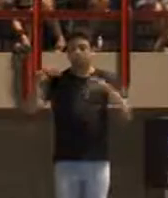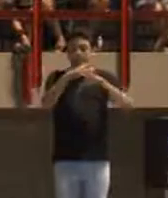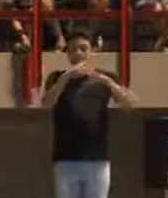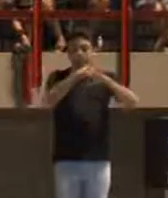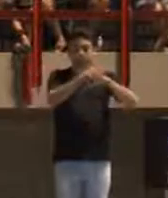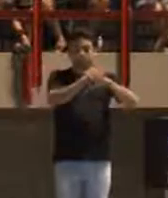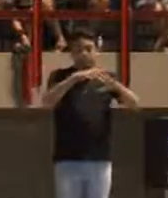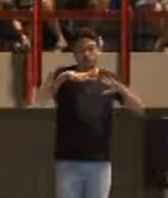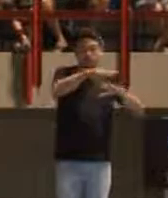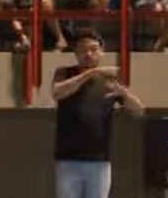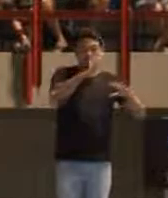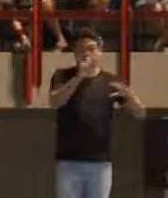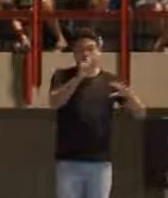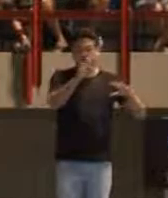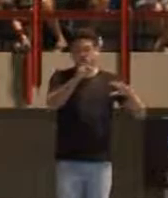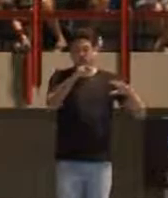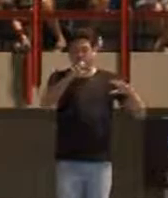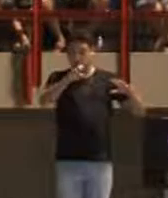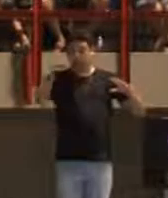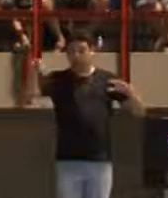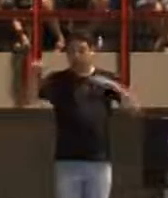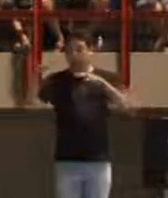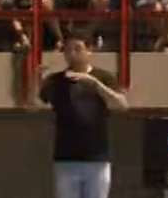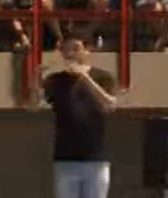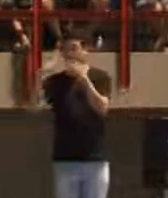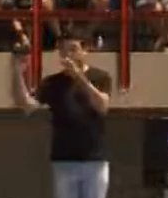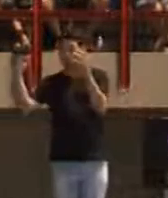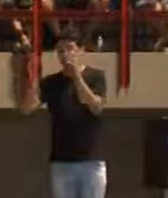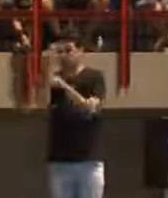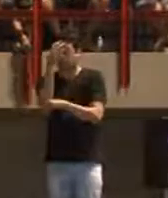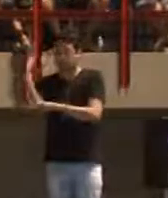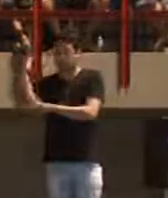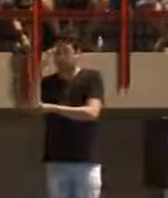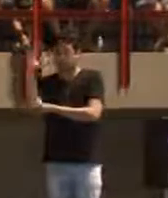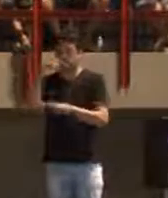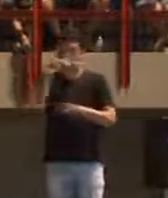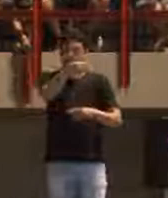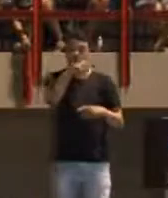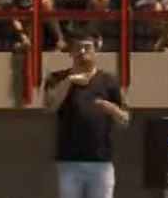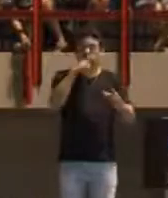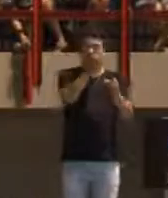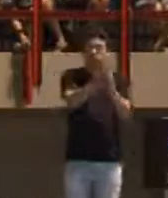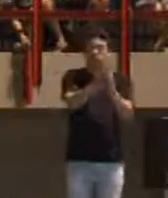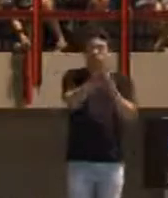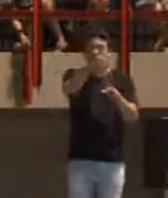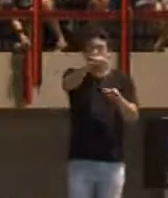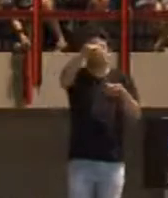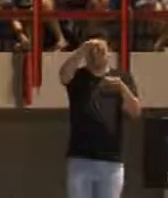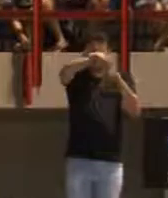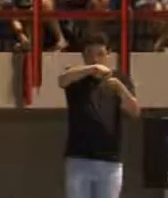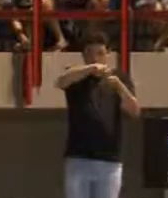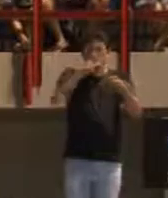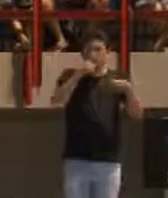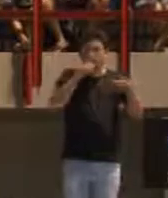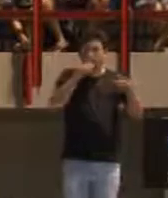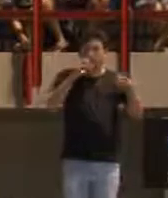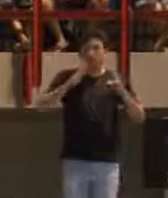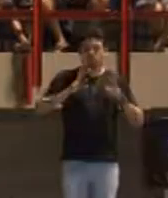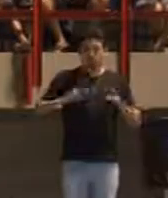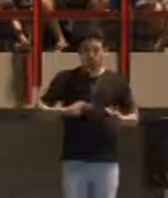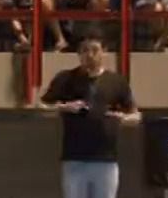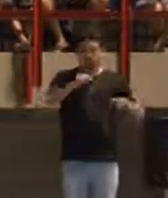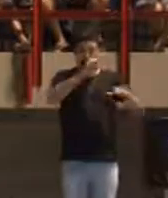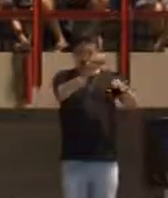manda? Aedes aegypti. Onde é que ele se reproduz? Todo mundo sabe. Locais que tenham água limpa